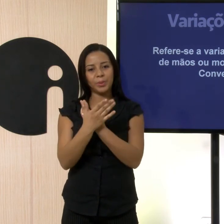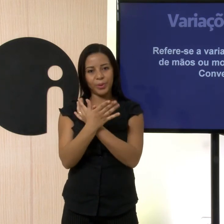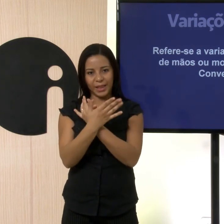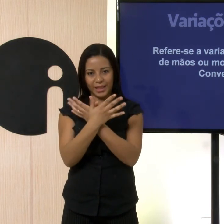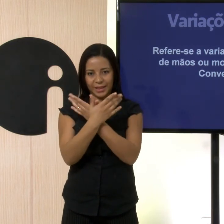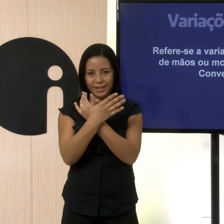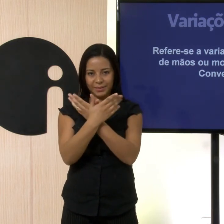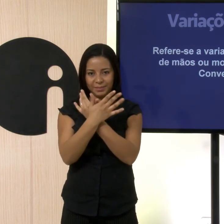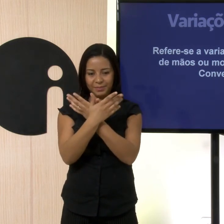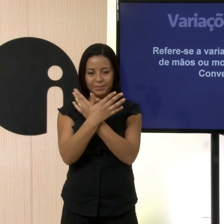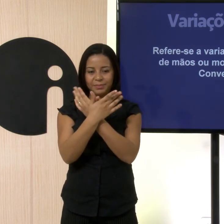borboleta.